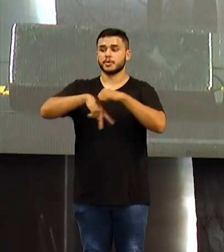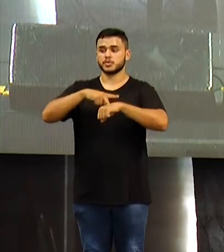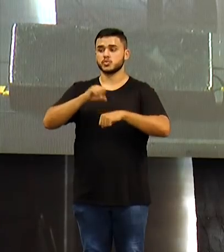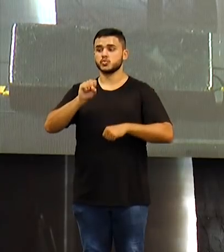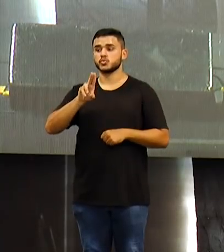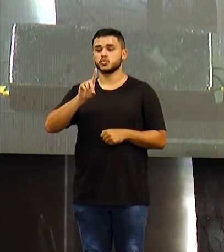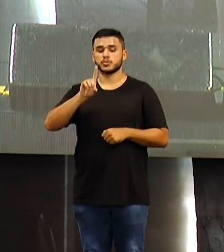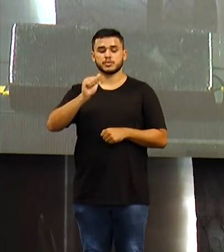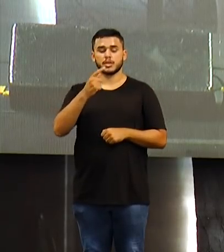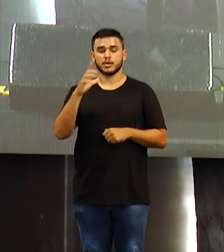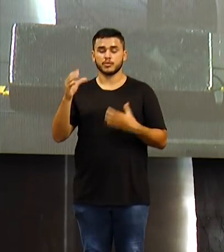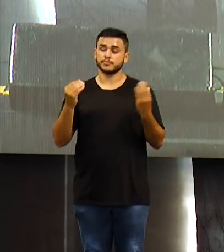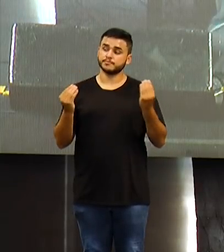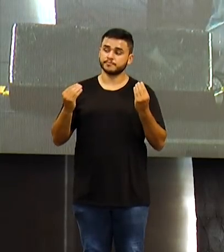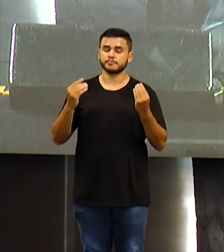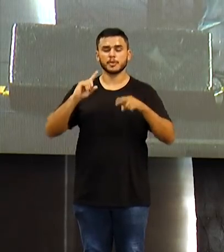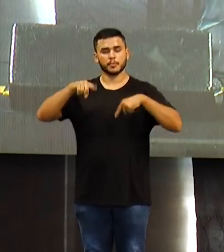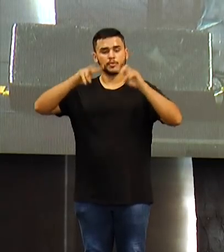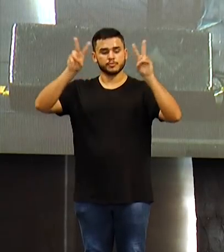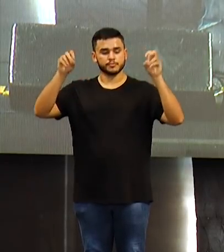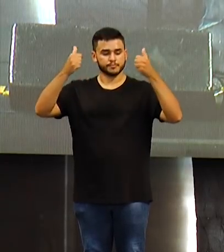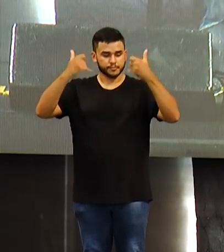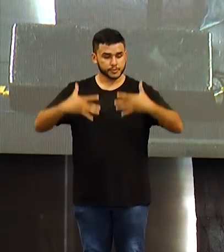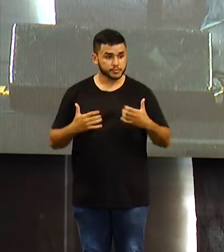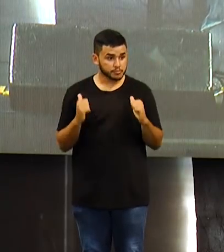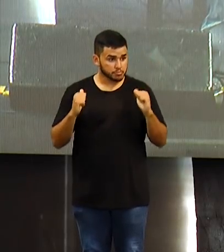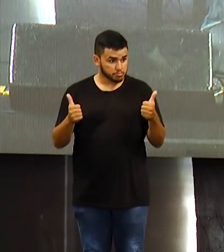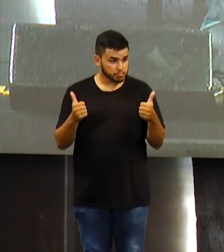beleza? Posso seguir?